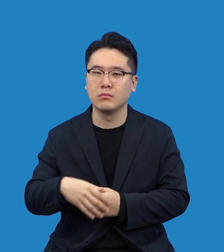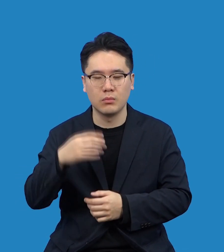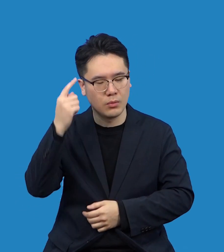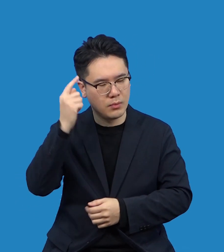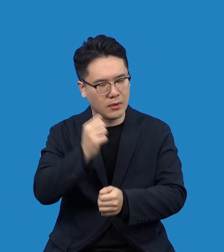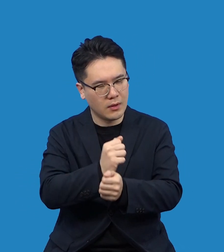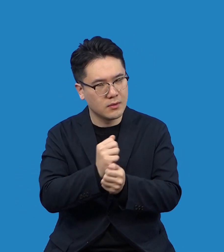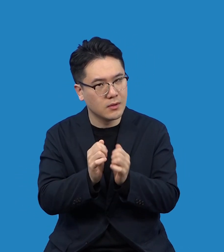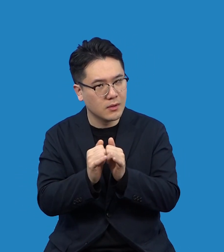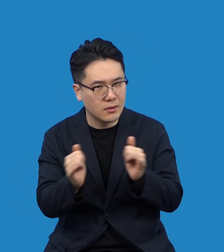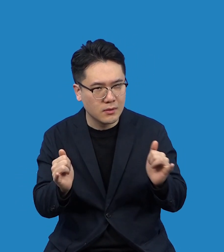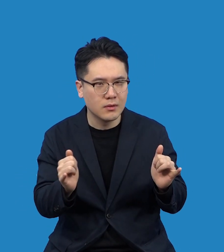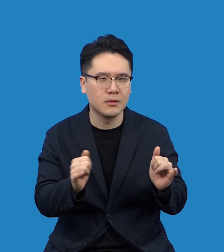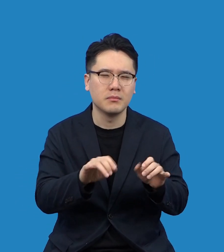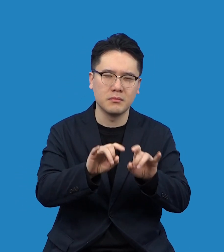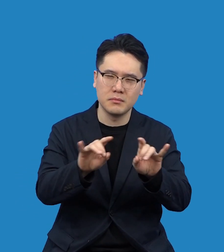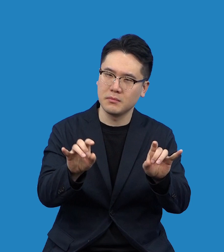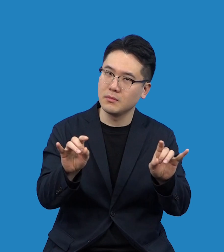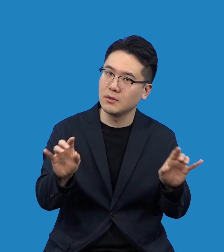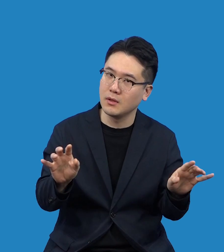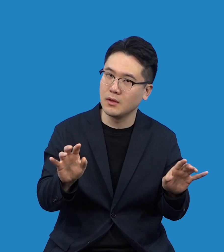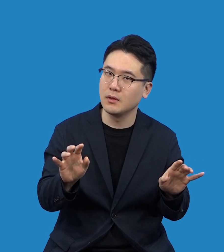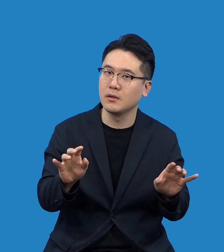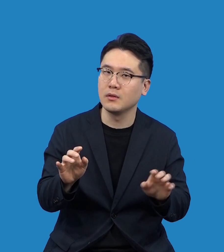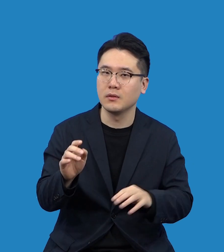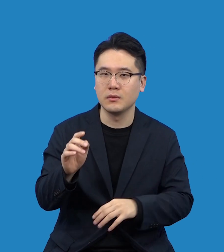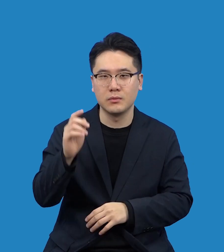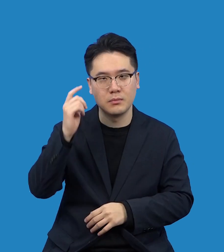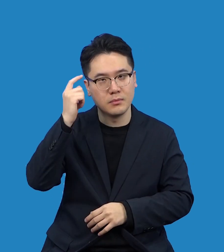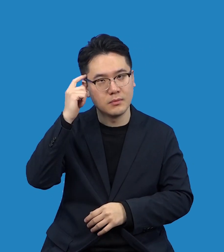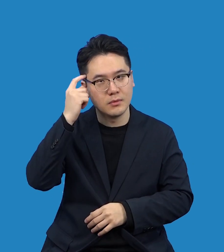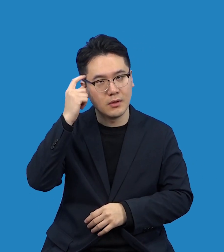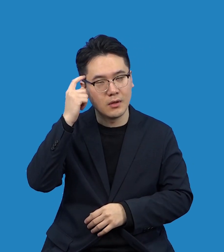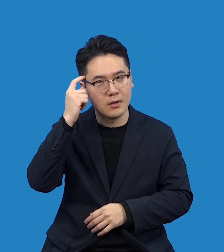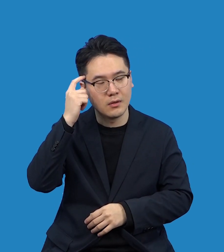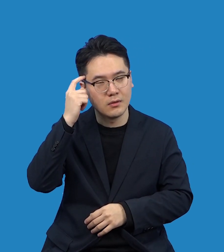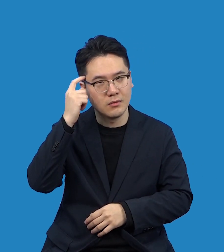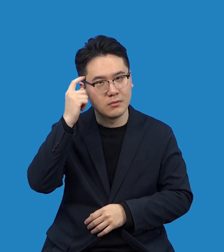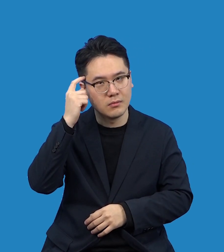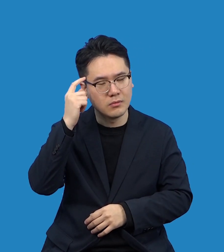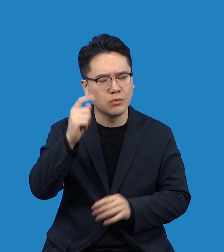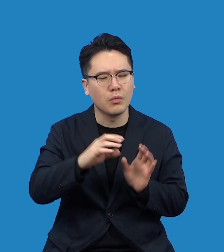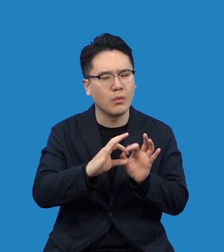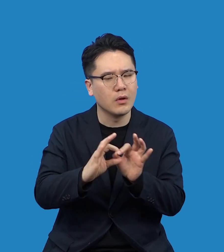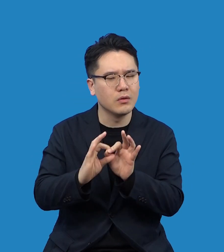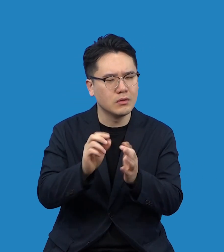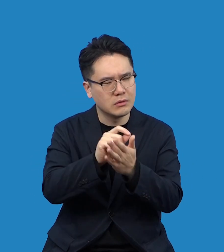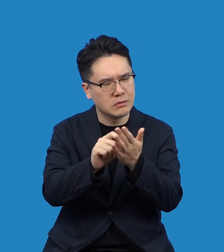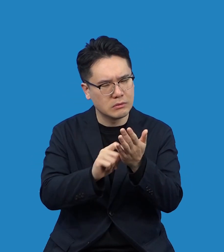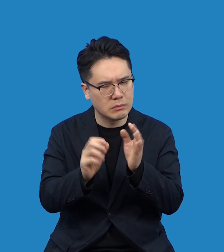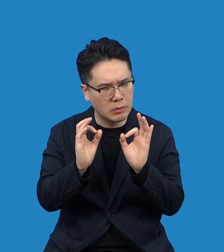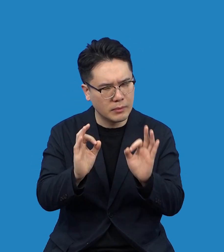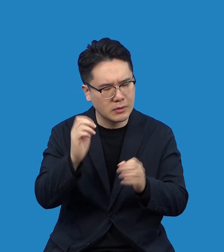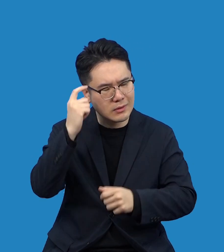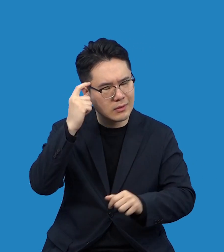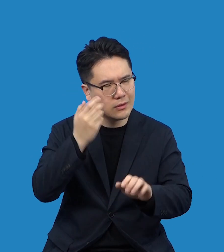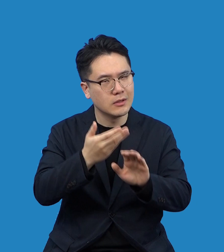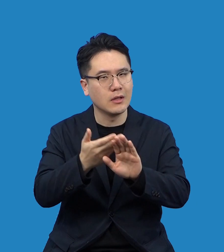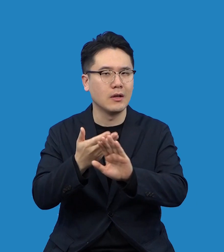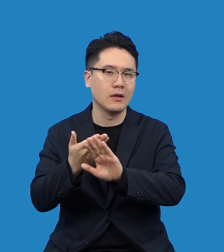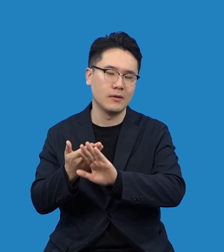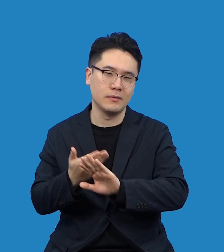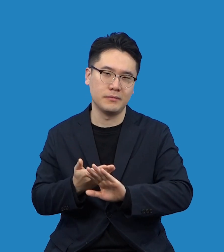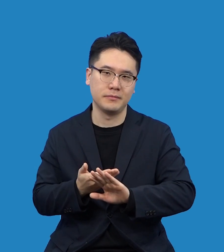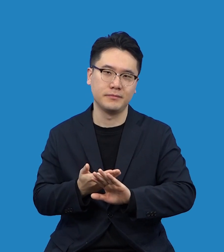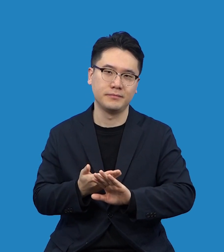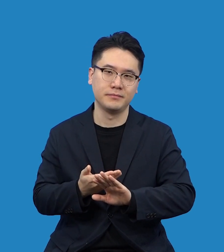학자들이 따라서 이 관련된 글들을 보면 분분해요. 근데